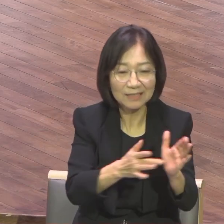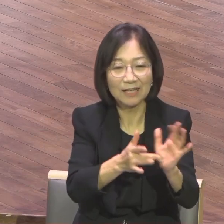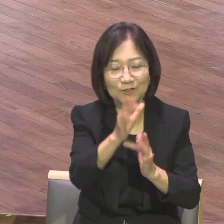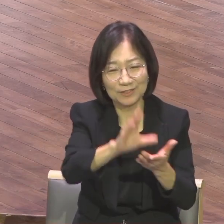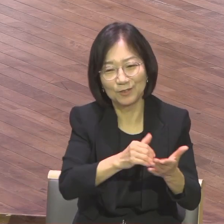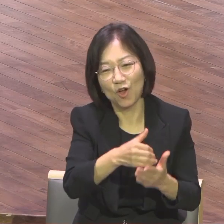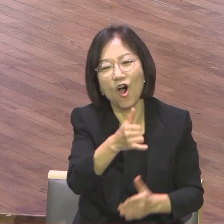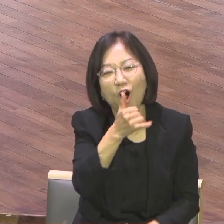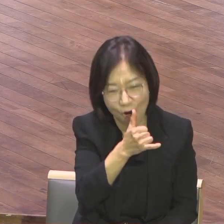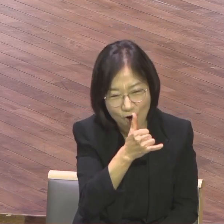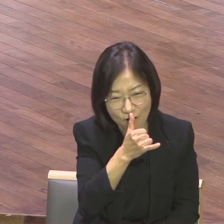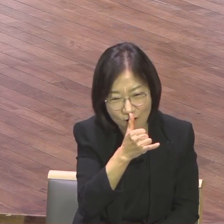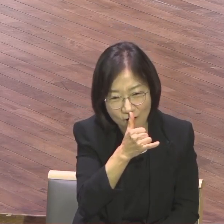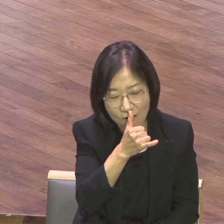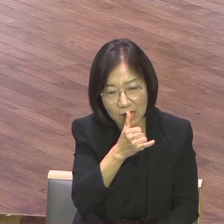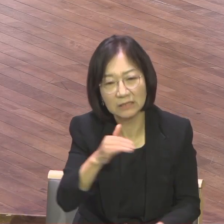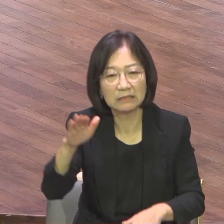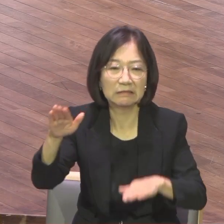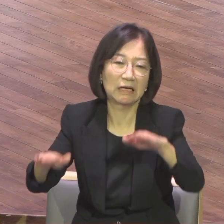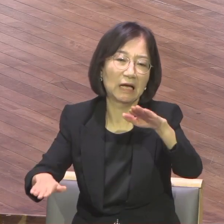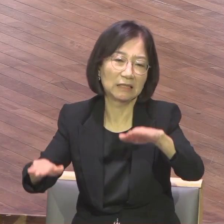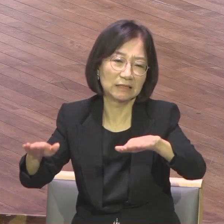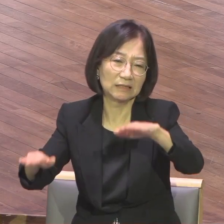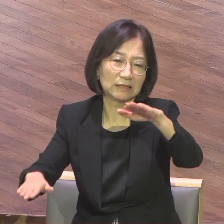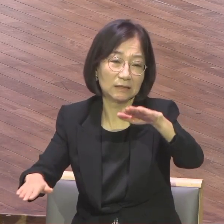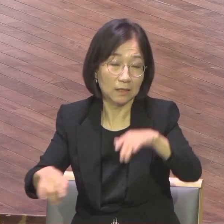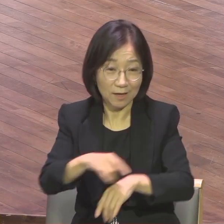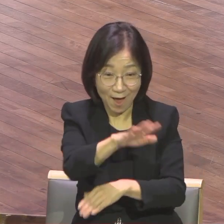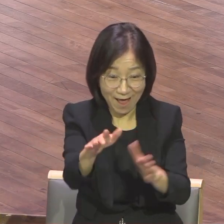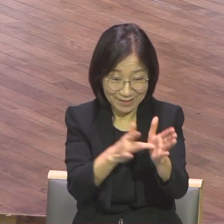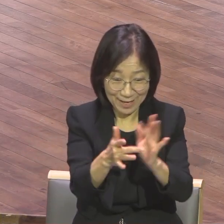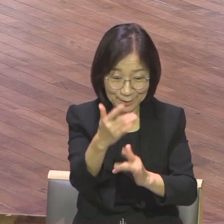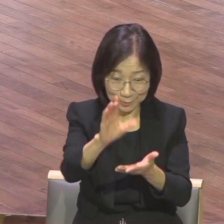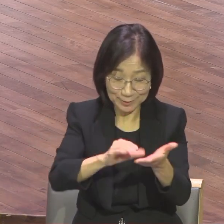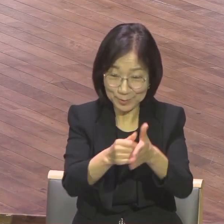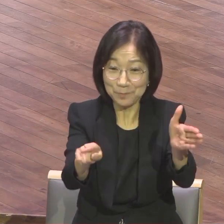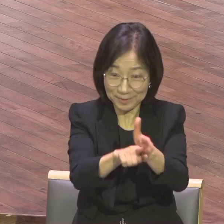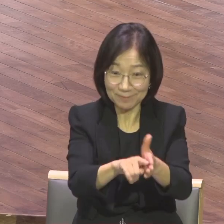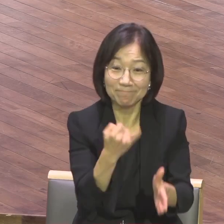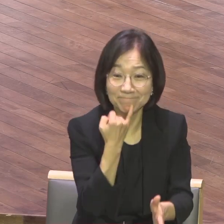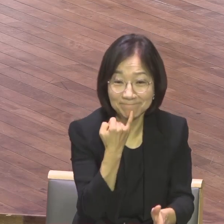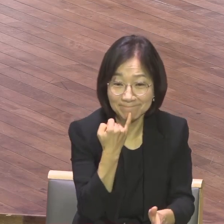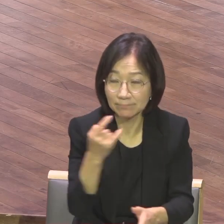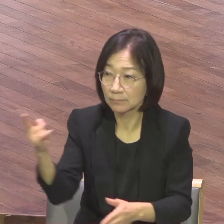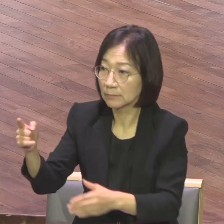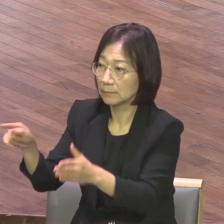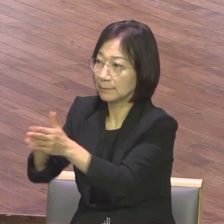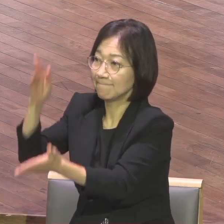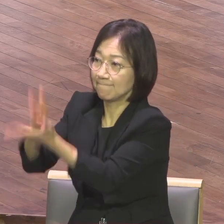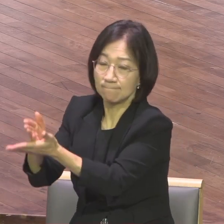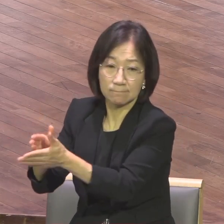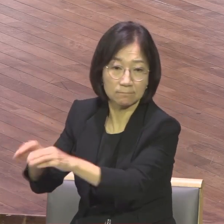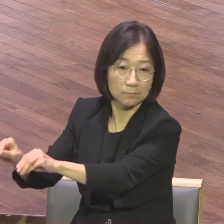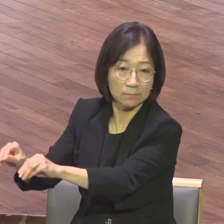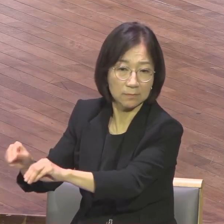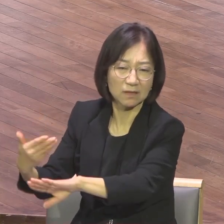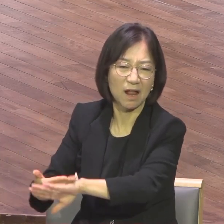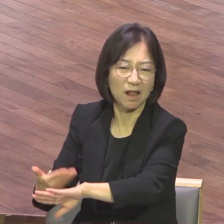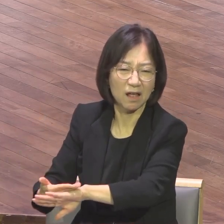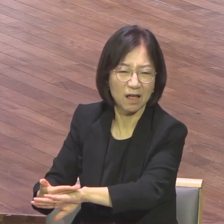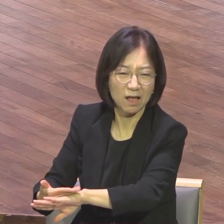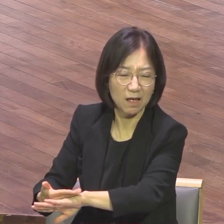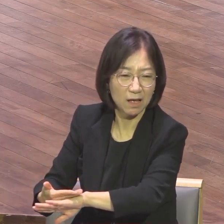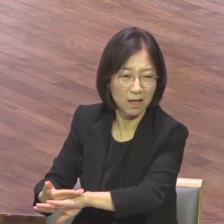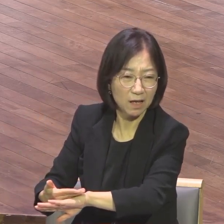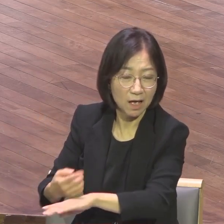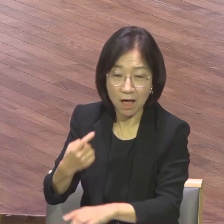예수 없어. 여기는 예수 믿어도 되고 믿으면 안 돼. 그거 하나밖에 차이 없어. 똑같은 민족인데, 똑같은 환경인데 뭐가